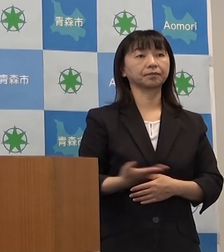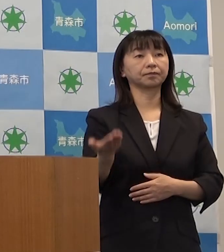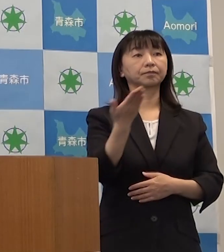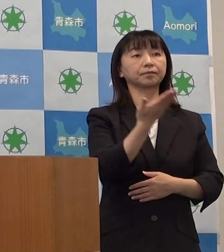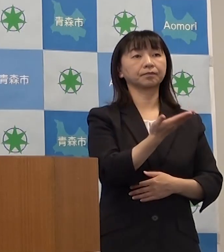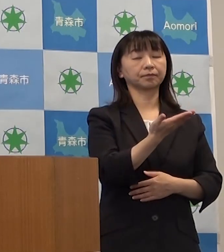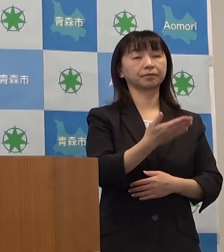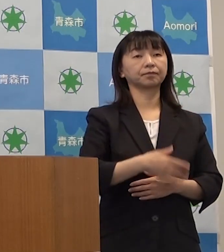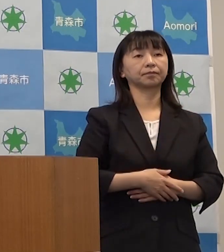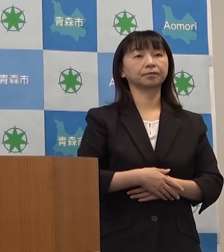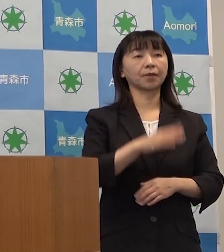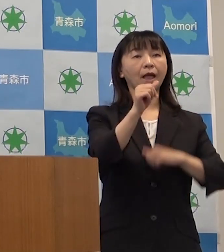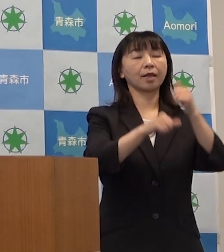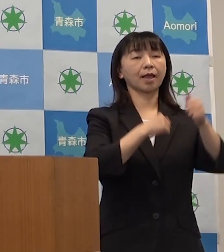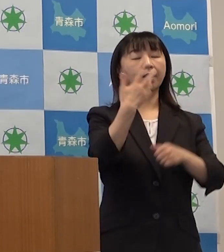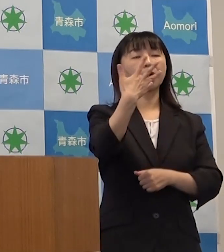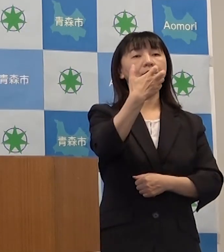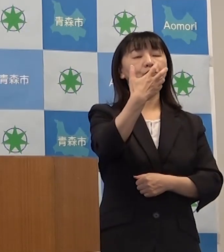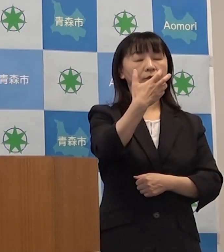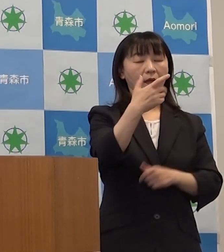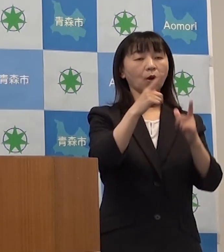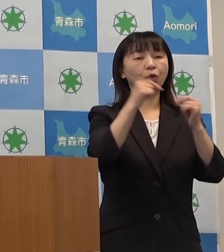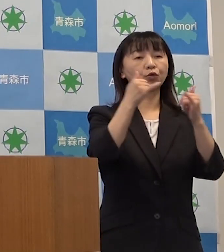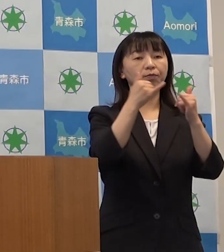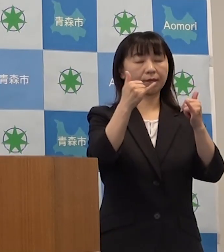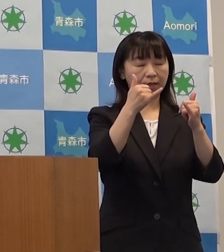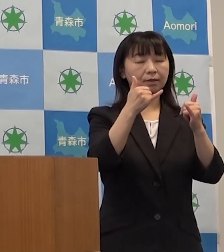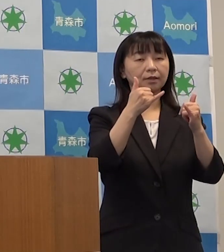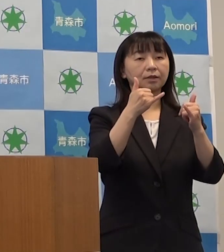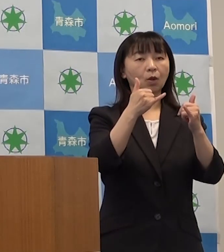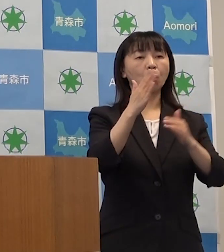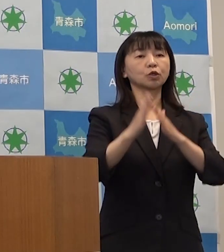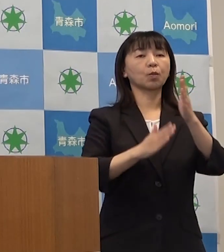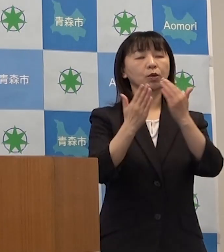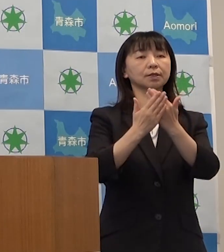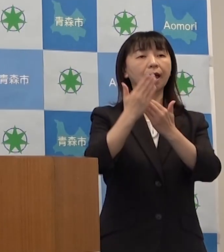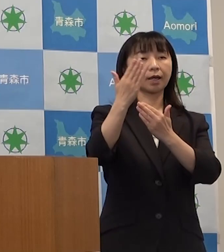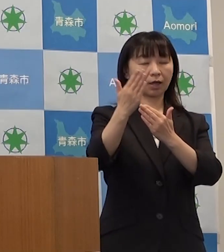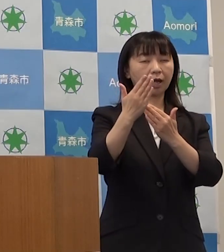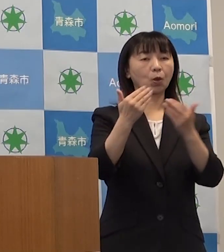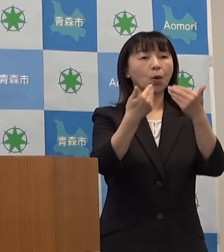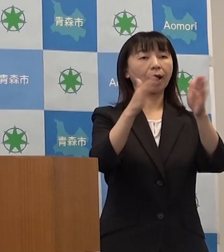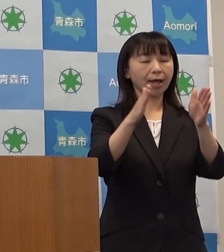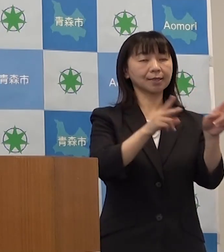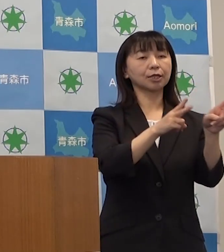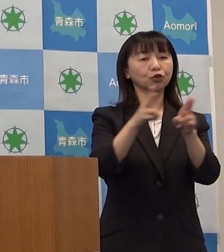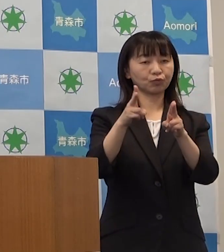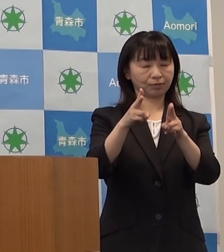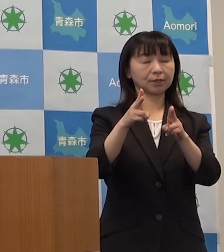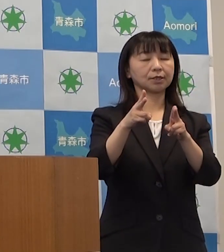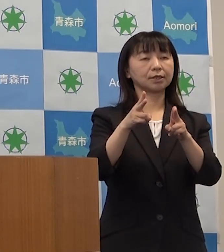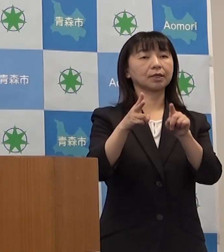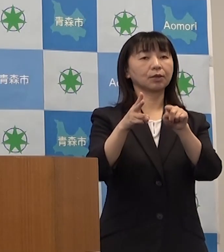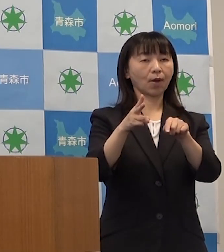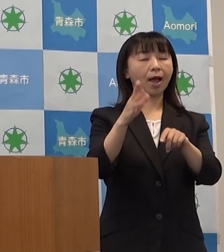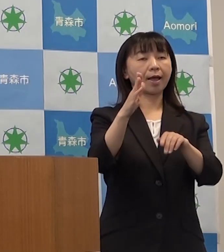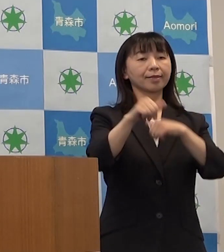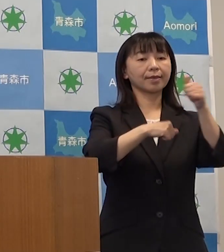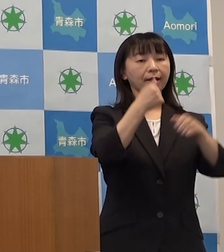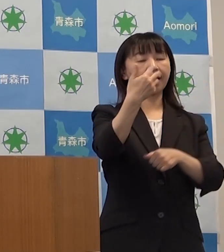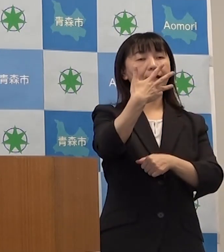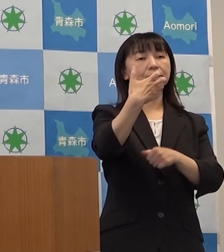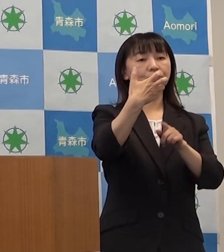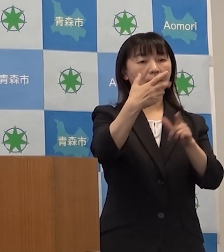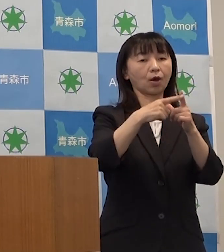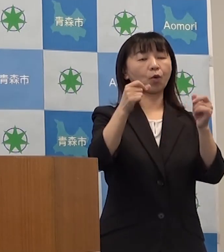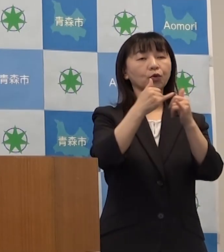次に第80回国民スポーツ大会開催準備事務につきましては、第80回